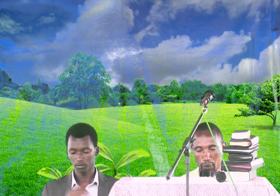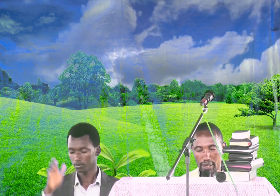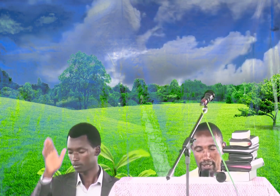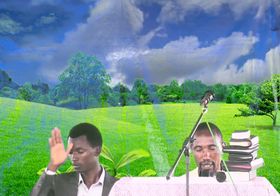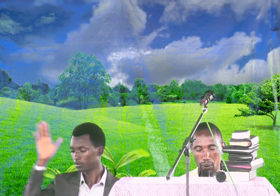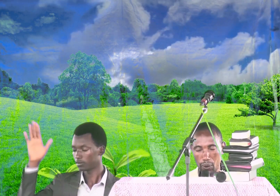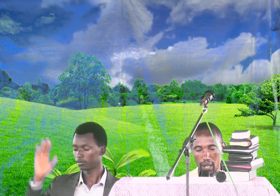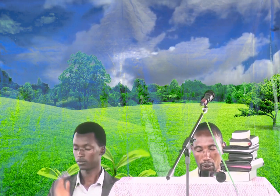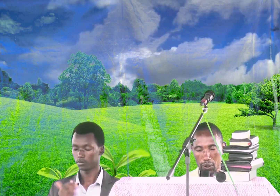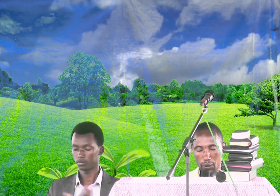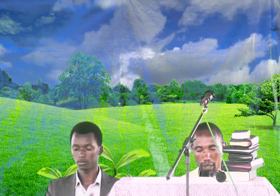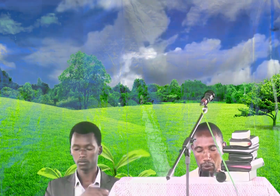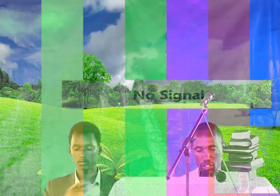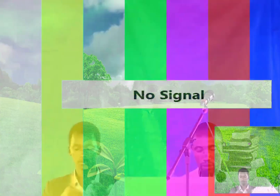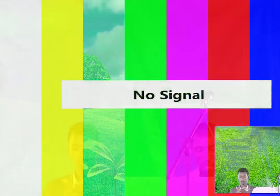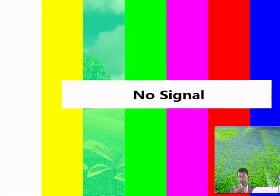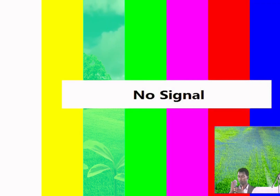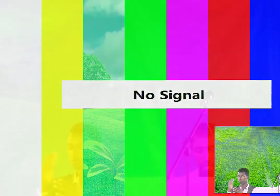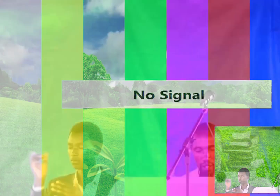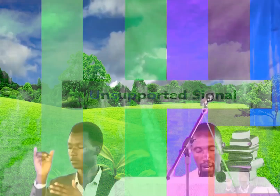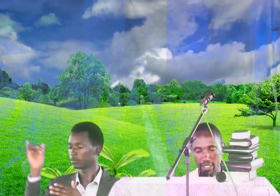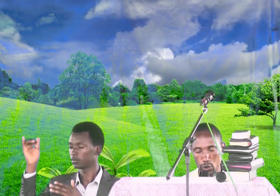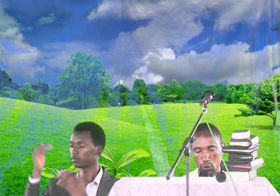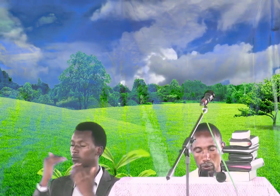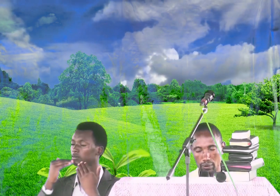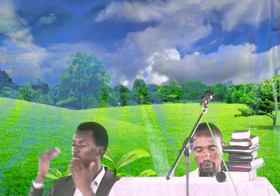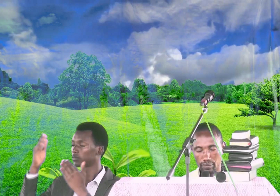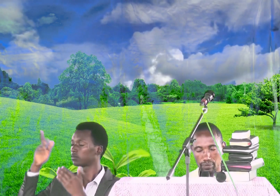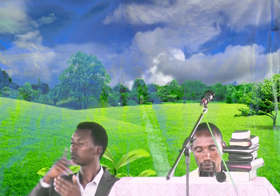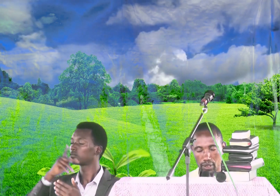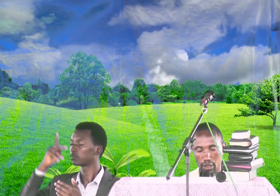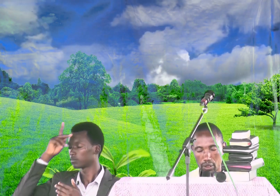Data wa twese uhoraho, turagushimye mubyeyi wacu,